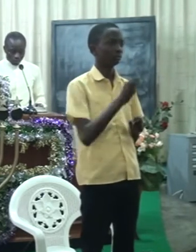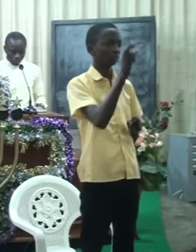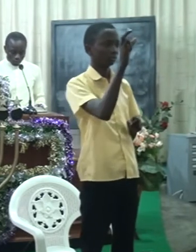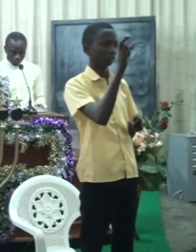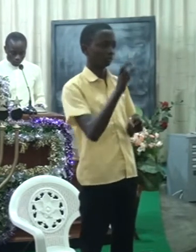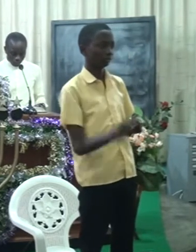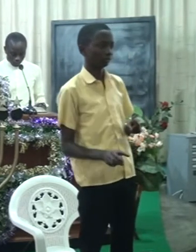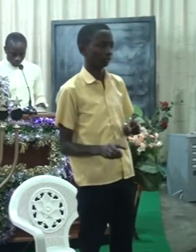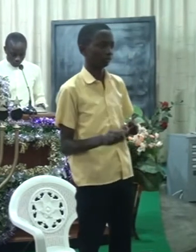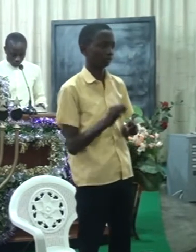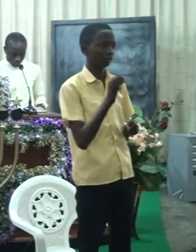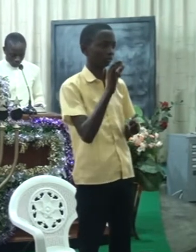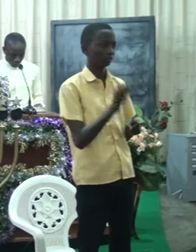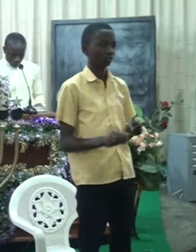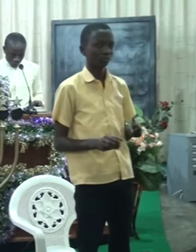verset